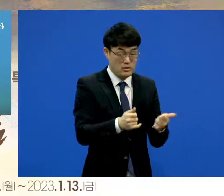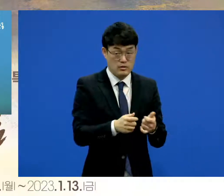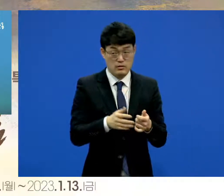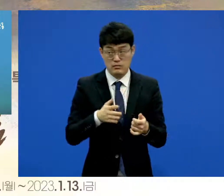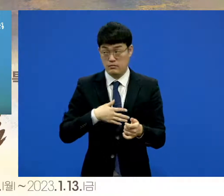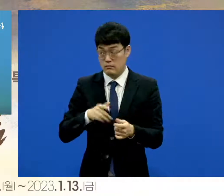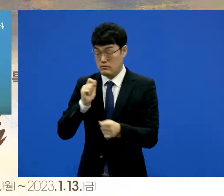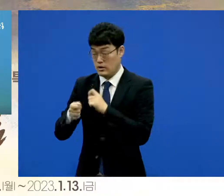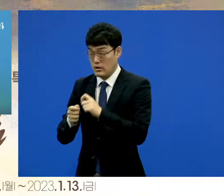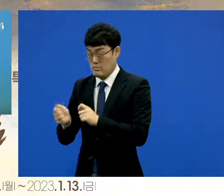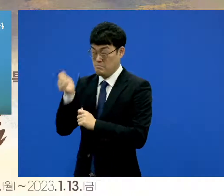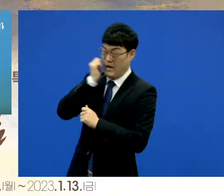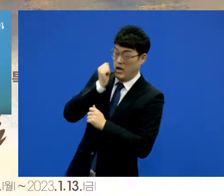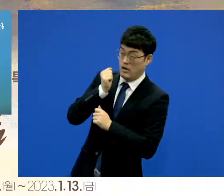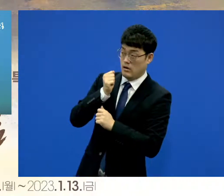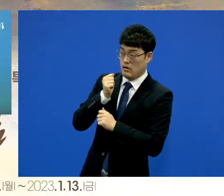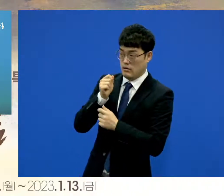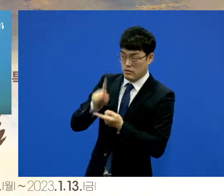때문에.